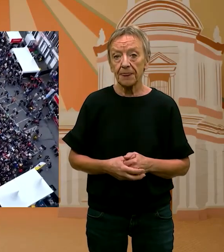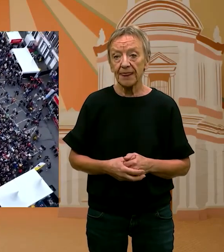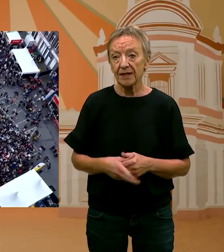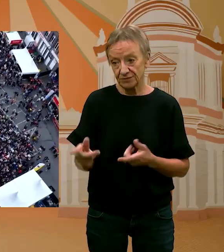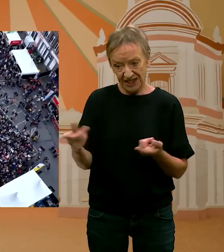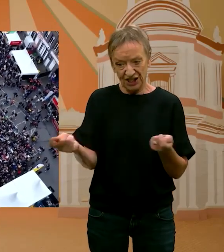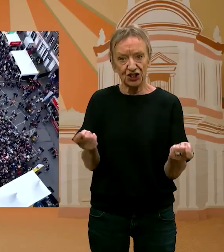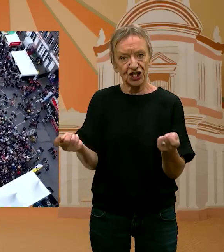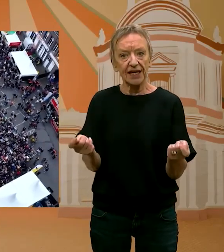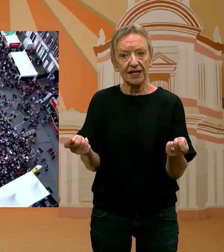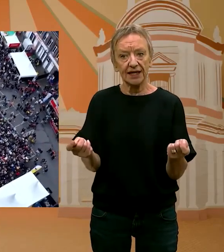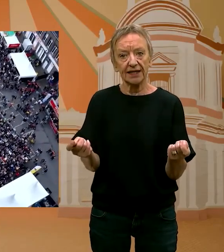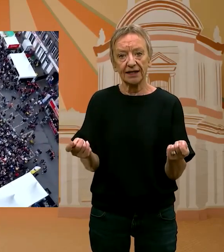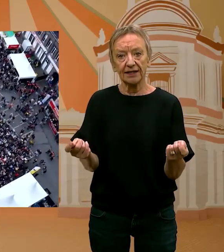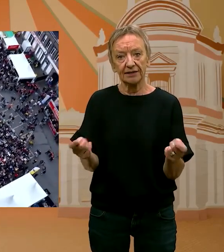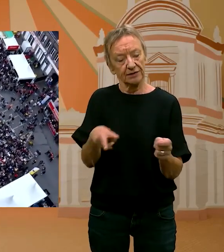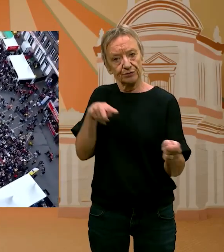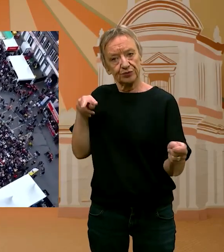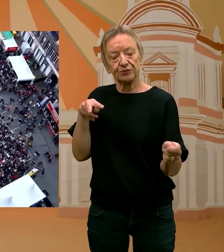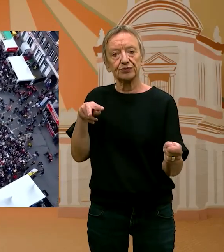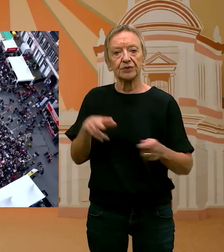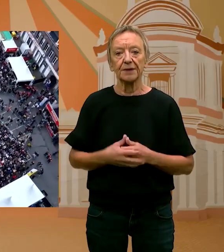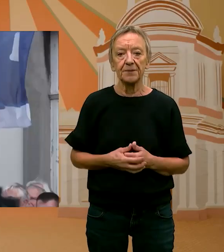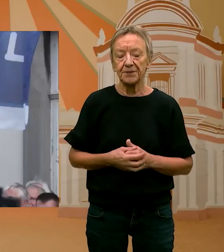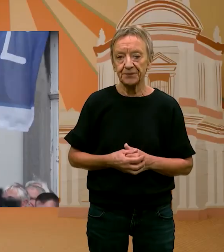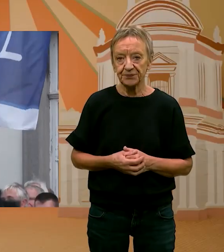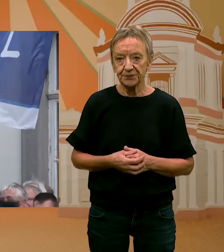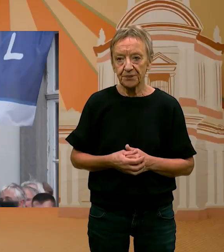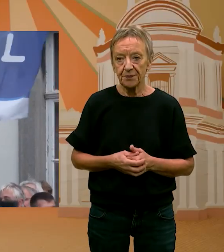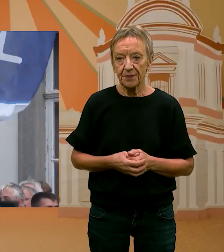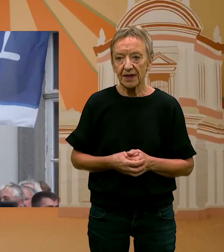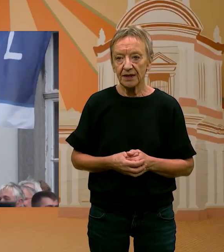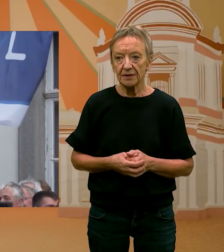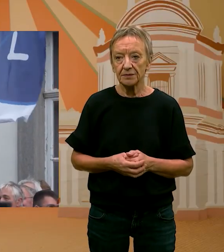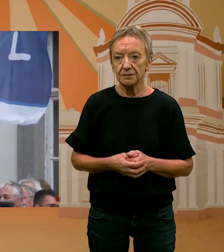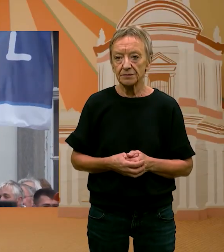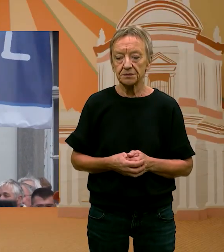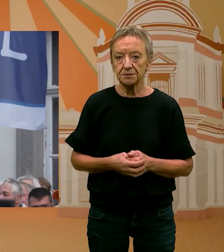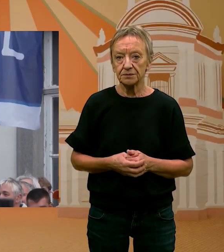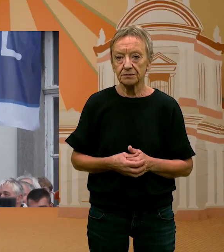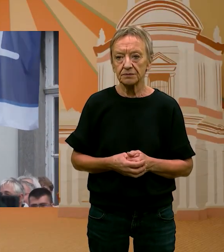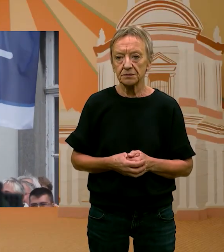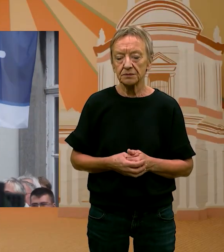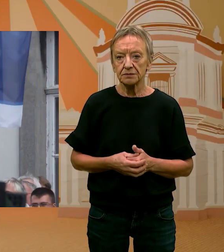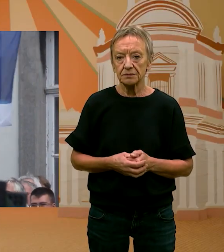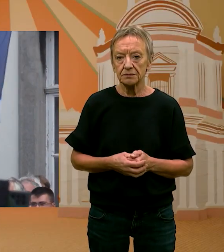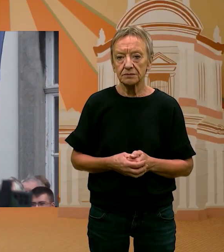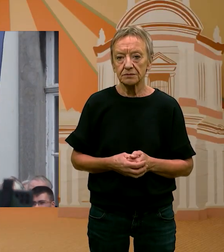assez régulièrement quand on joute, et plus encore ici à l'échasse d'or. C'est l'aspect sécurité, encore une fois. On voudrait vraiment éviter qu'il